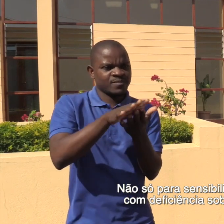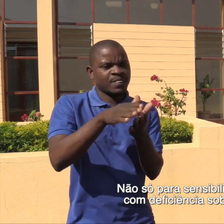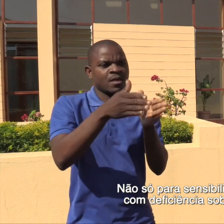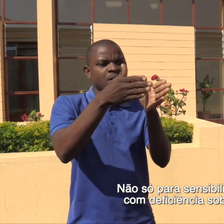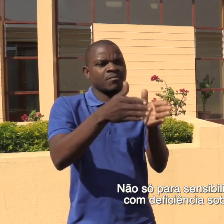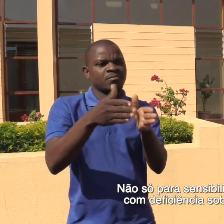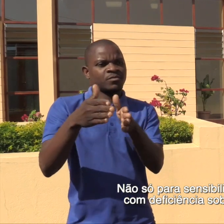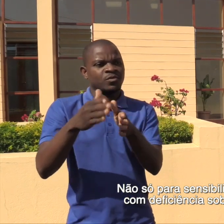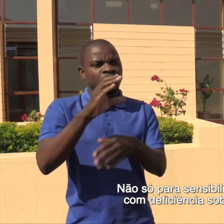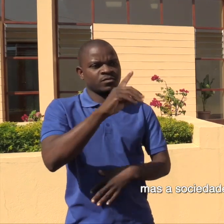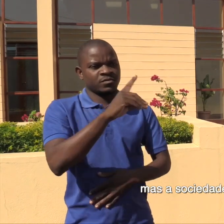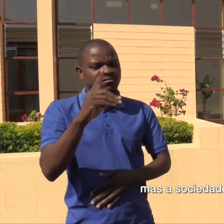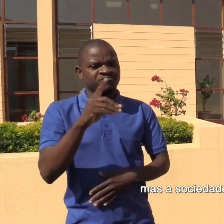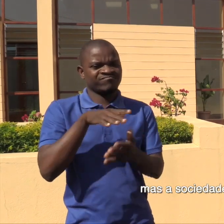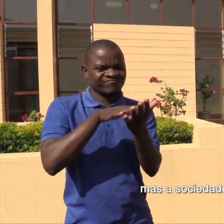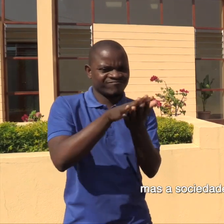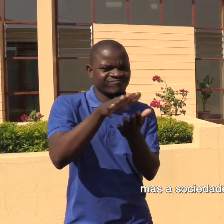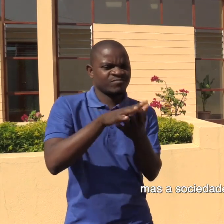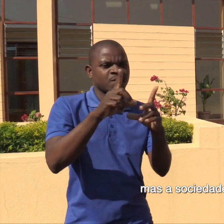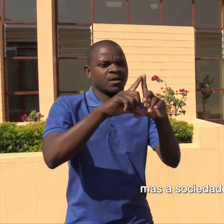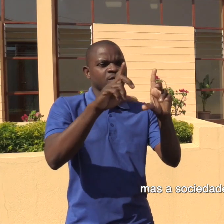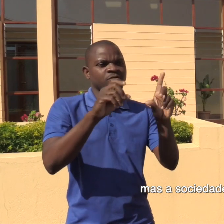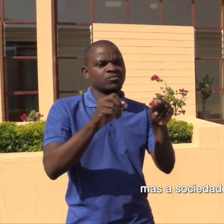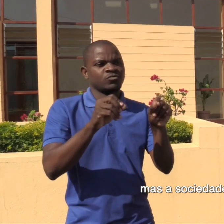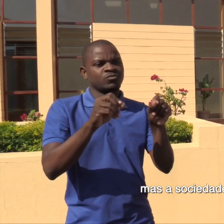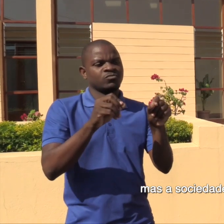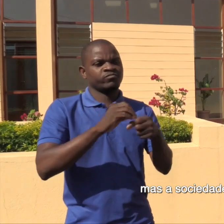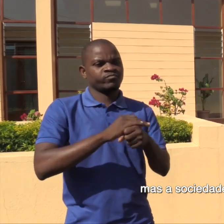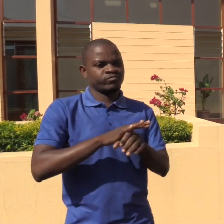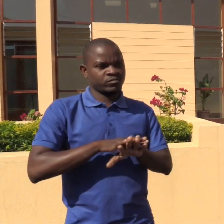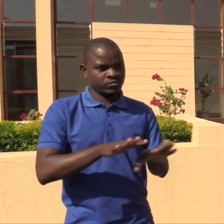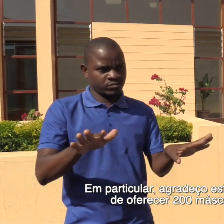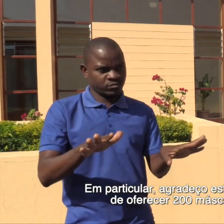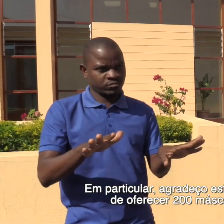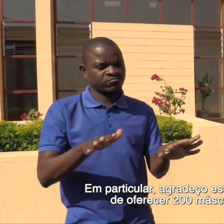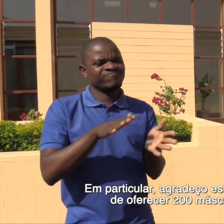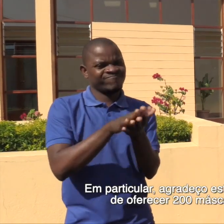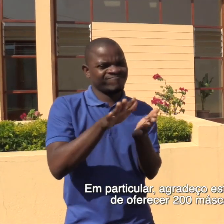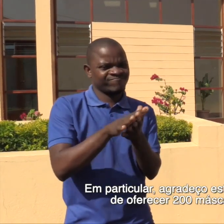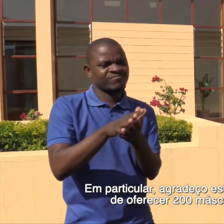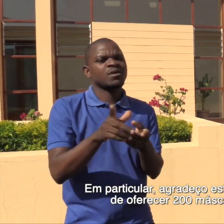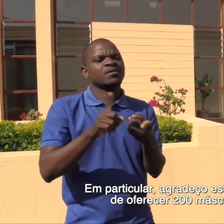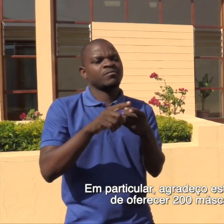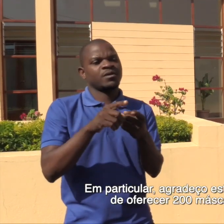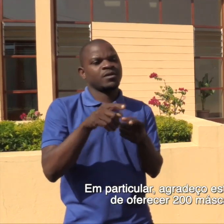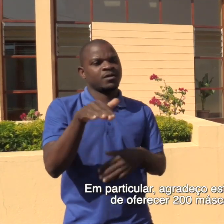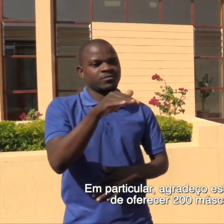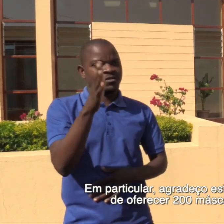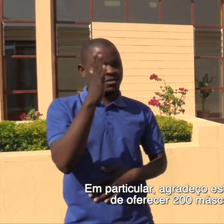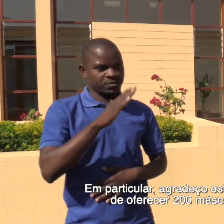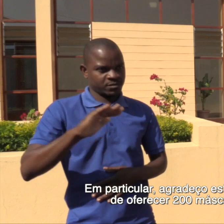o Covid-19, mas a sociedade em geral. E, em particular, agradecer